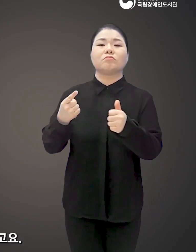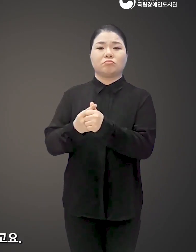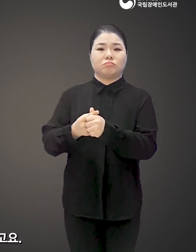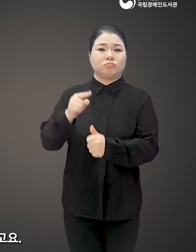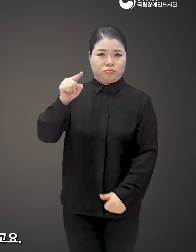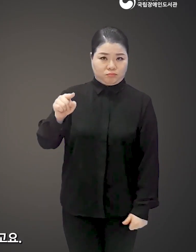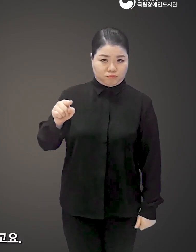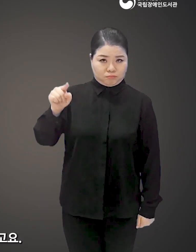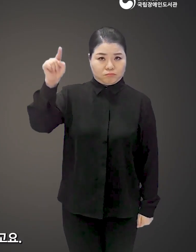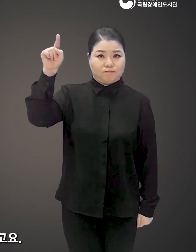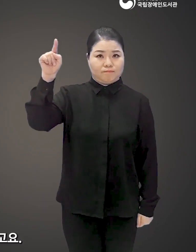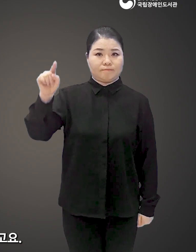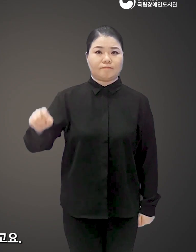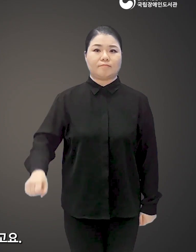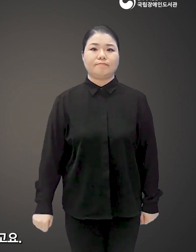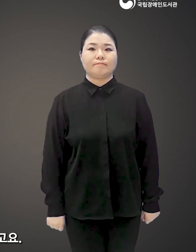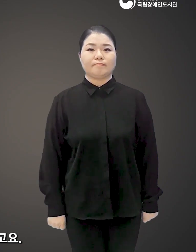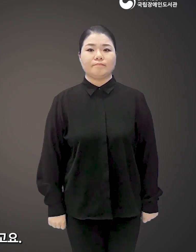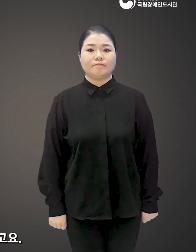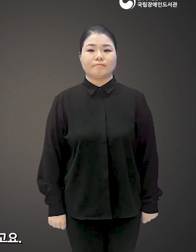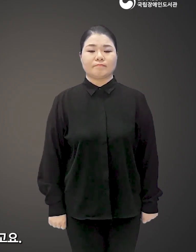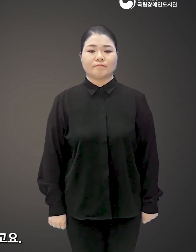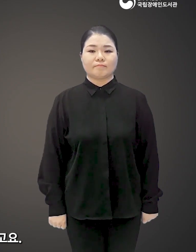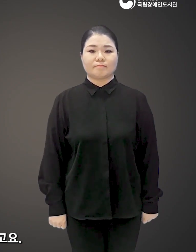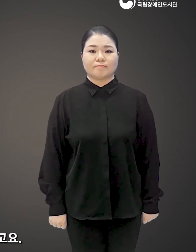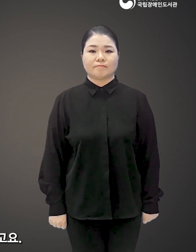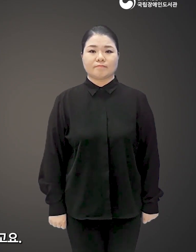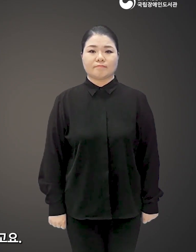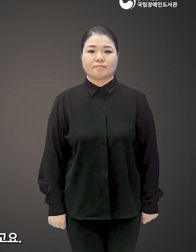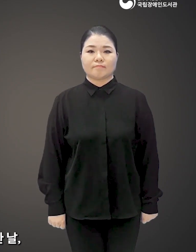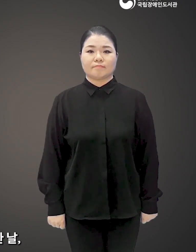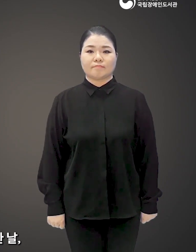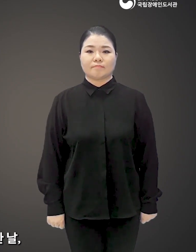건 살인이에요. 그게 관건이라고요.